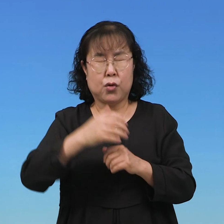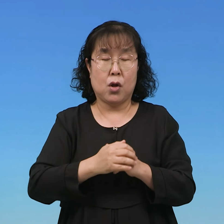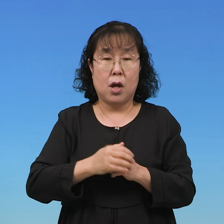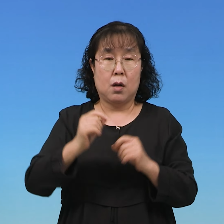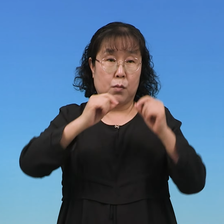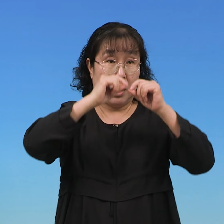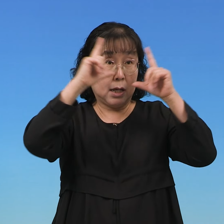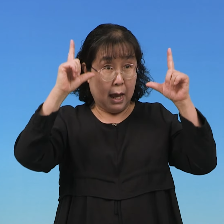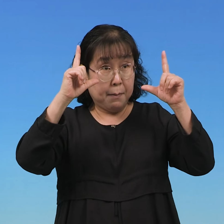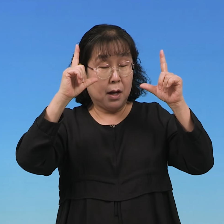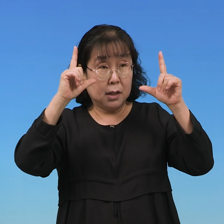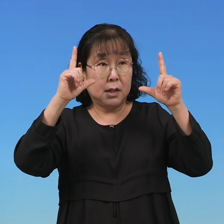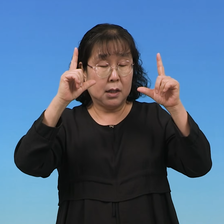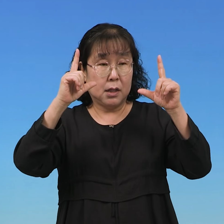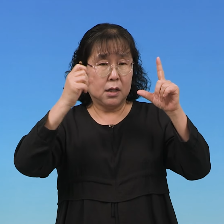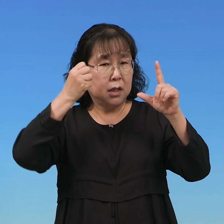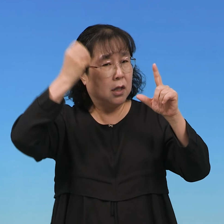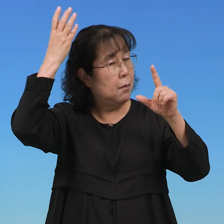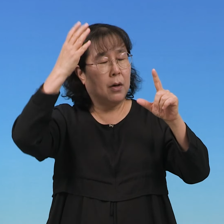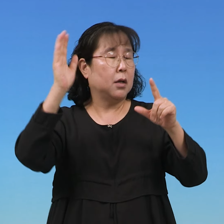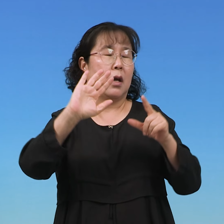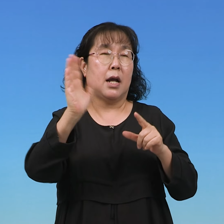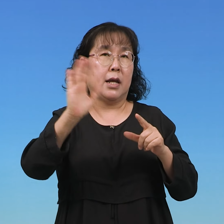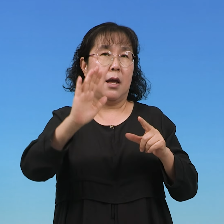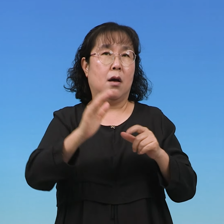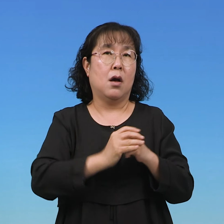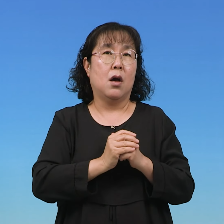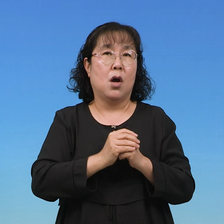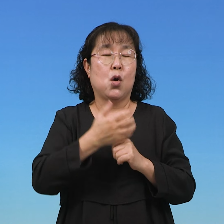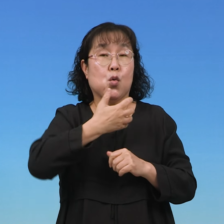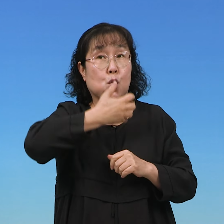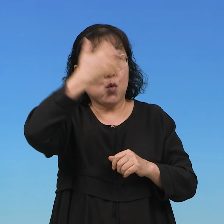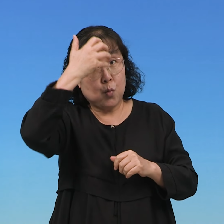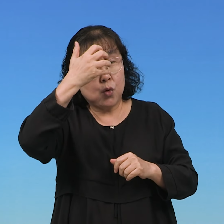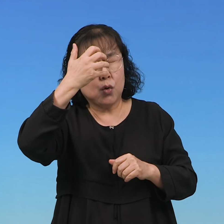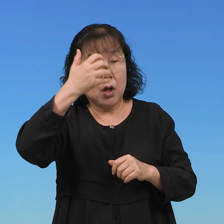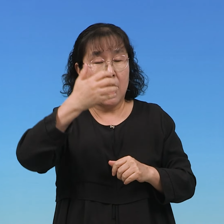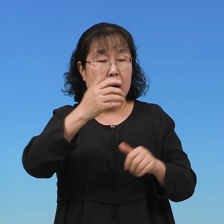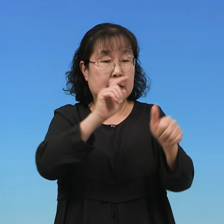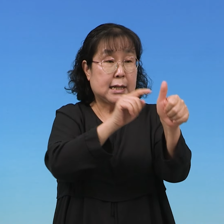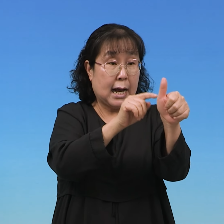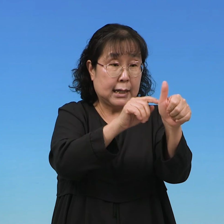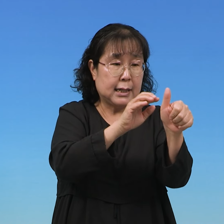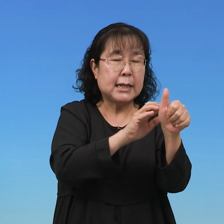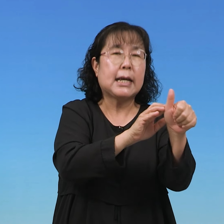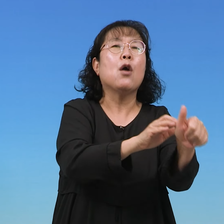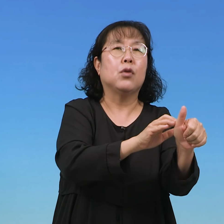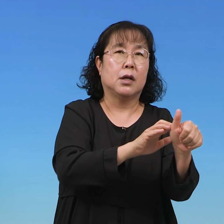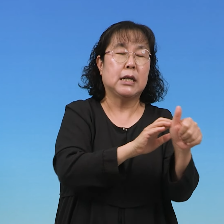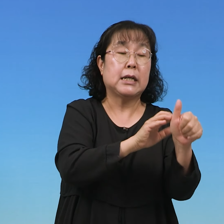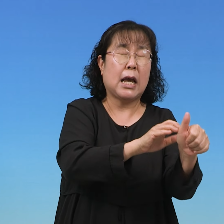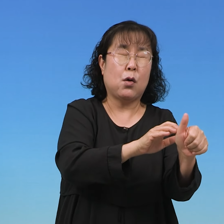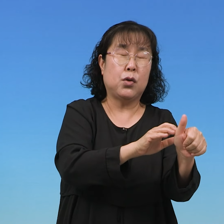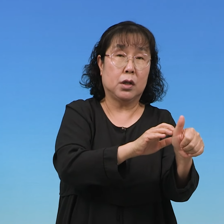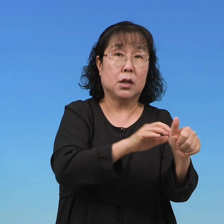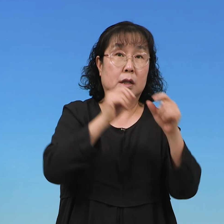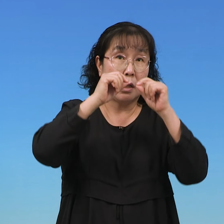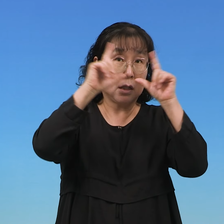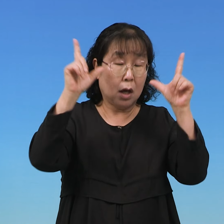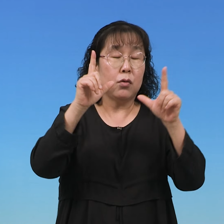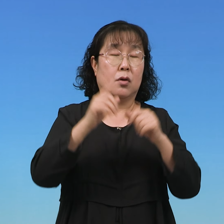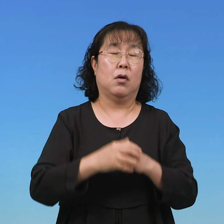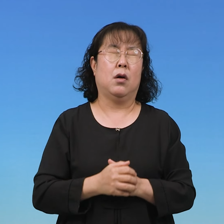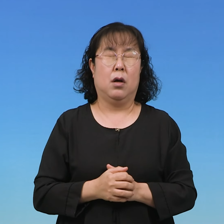당신을 잠에서 깨우는 그 무엇이다. 우리나라 기성세대에게 문제가